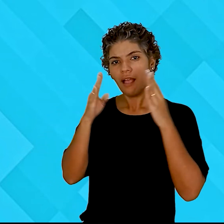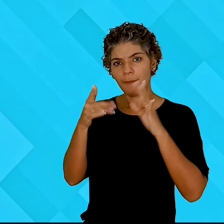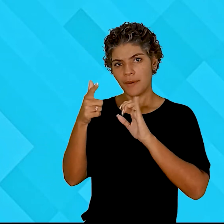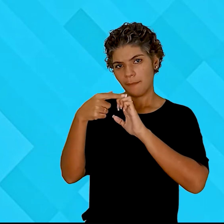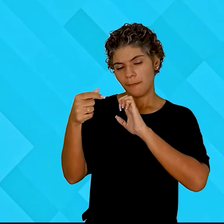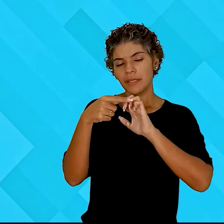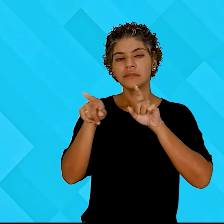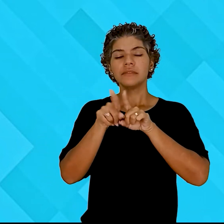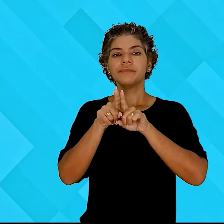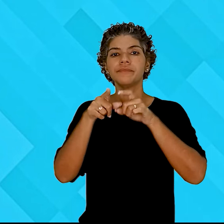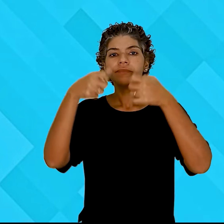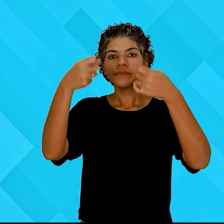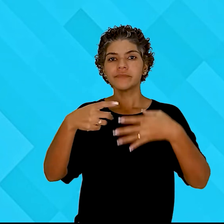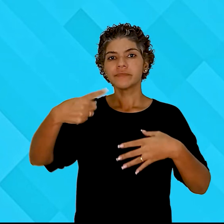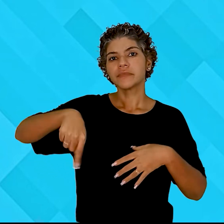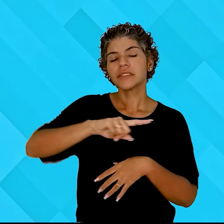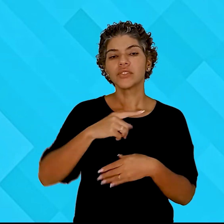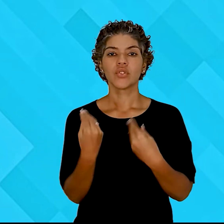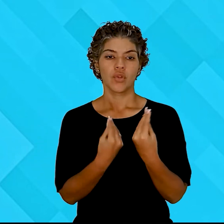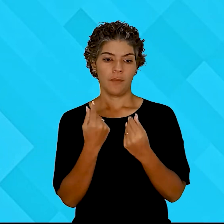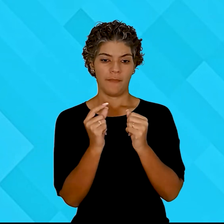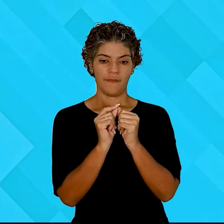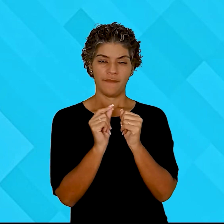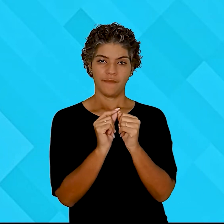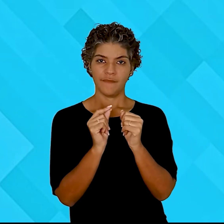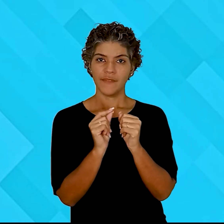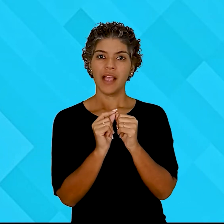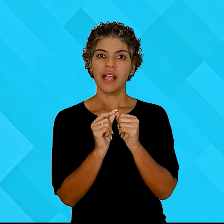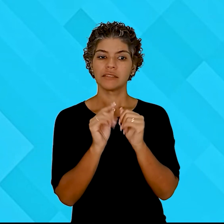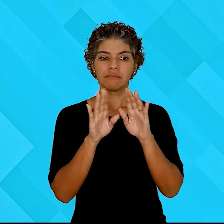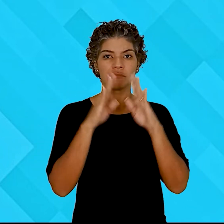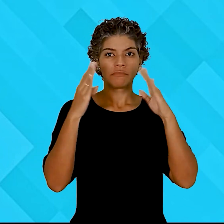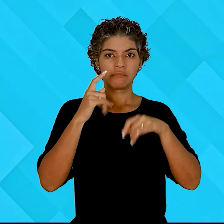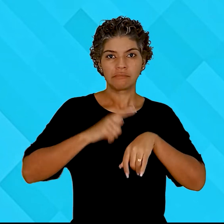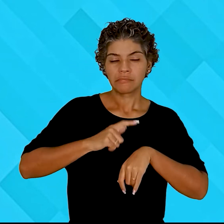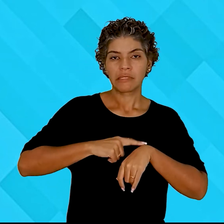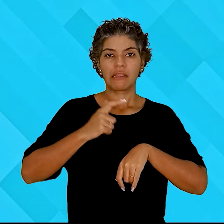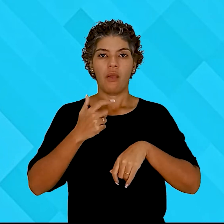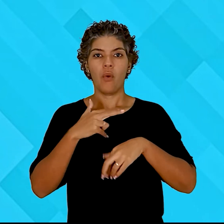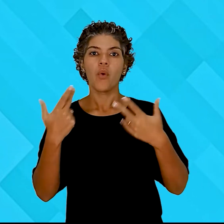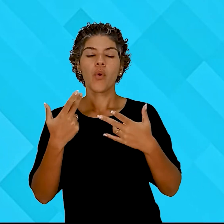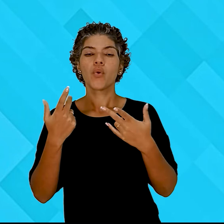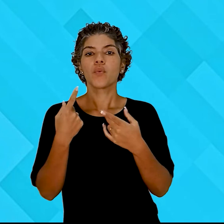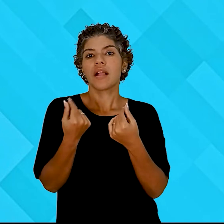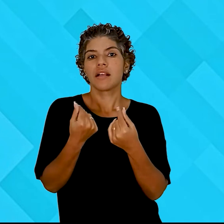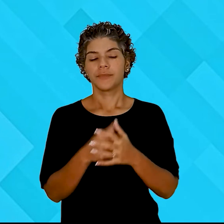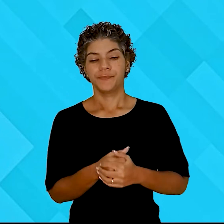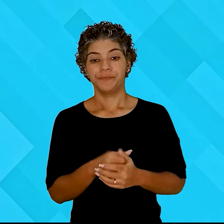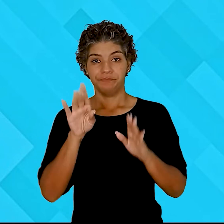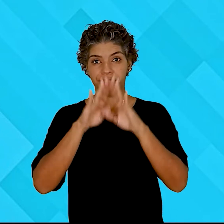pode dizer para a gente também qual é o tempo médio de abertura e qual é o custo aproximado da formalização? A abertura do MEI